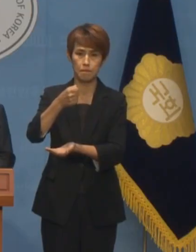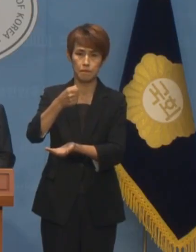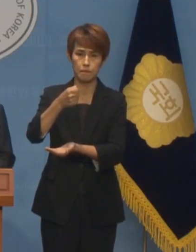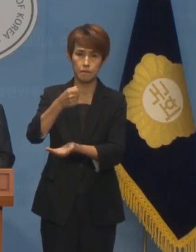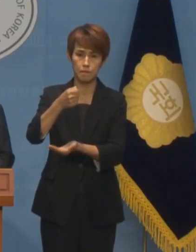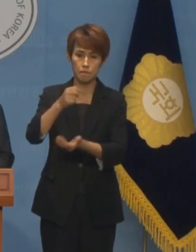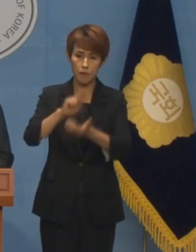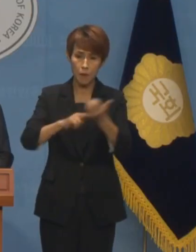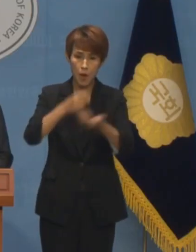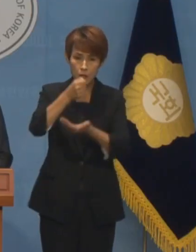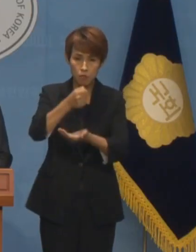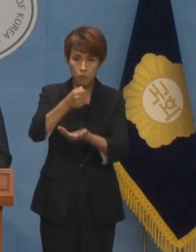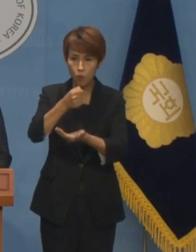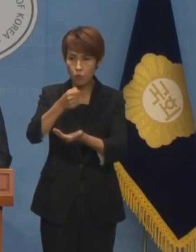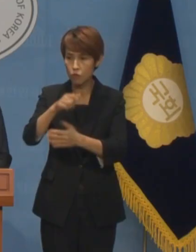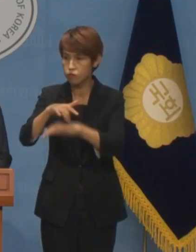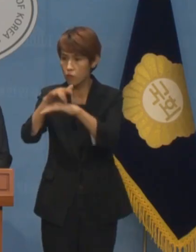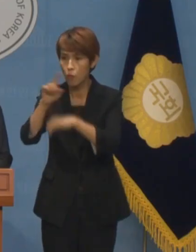대금이 어딨냐 아닙니까?